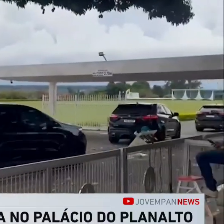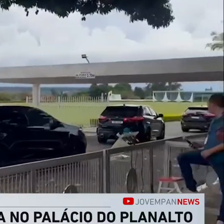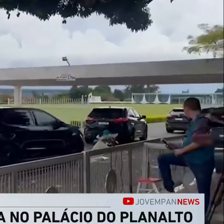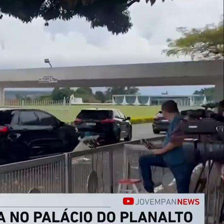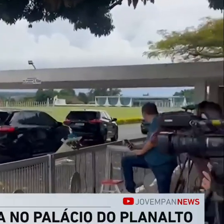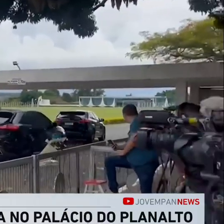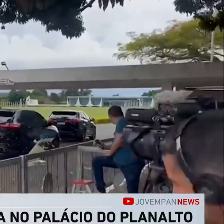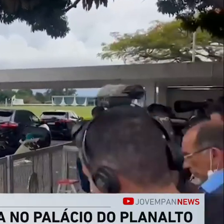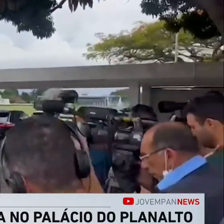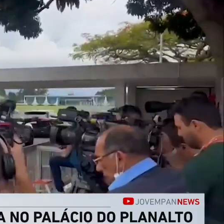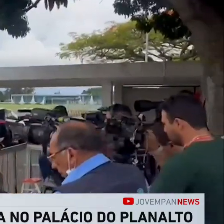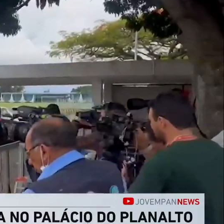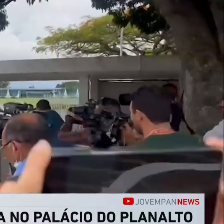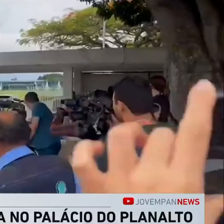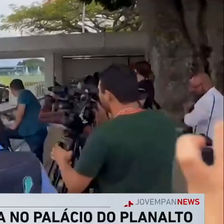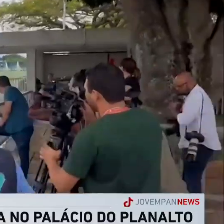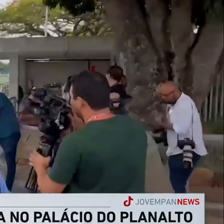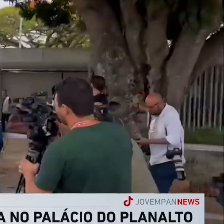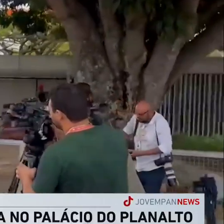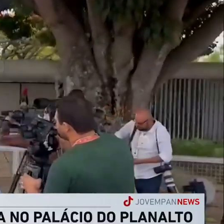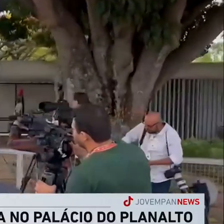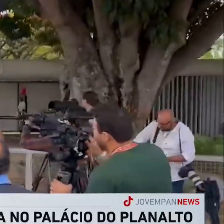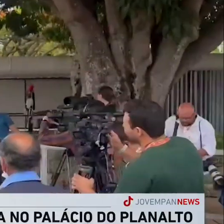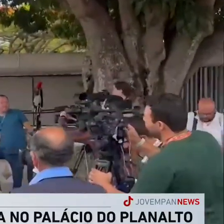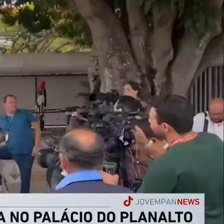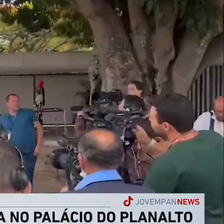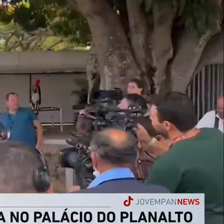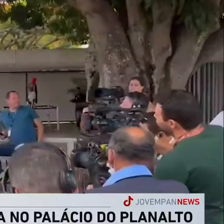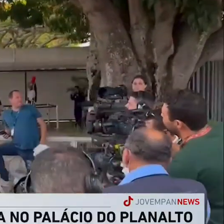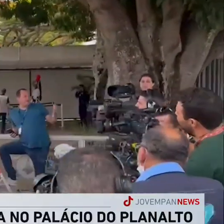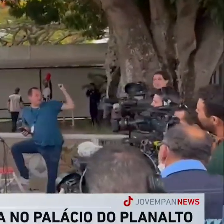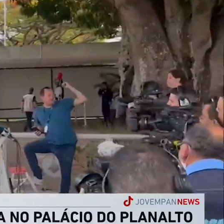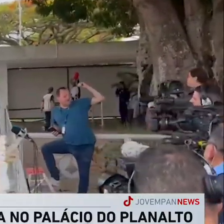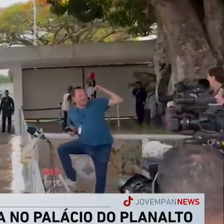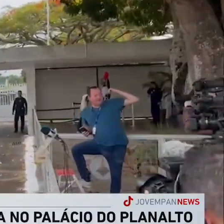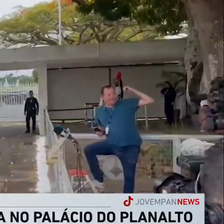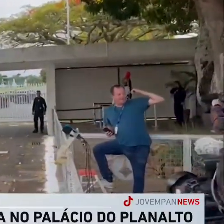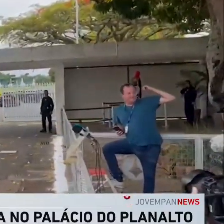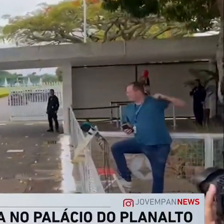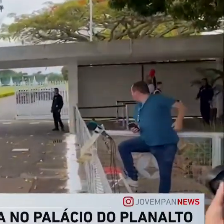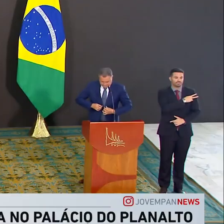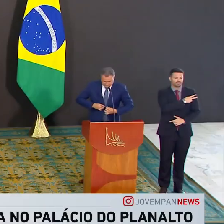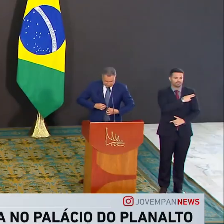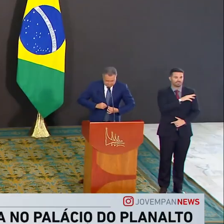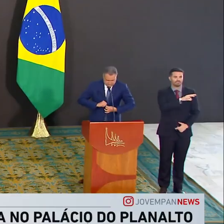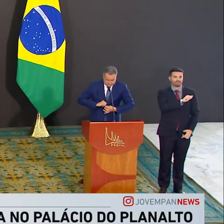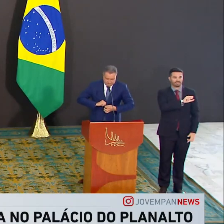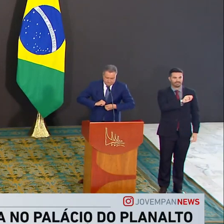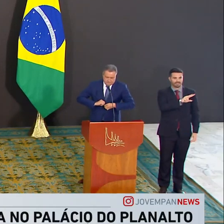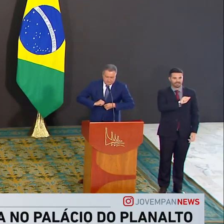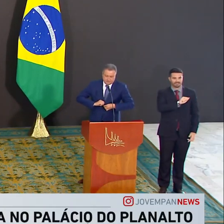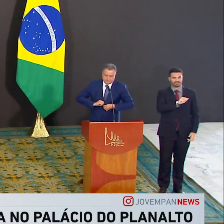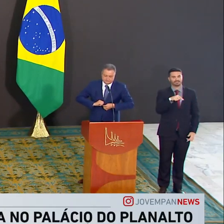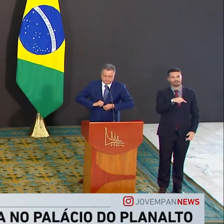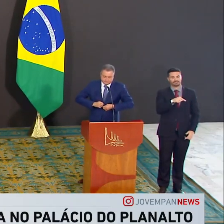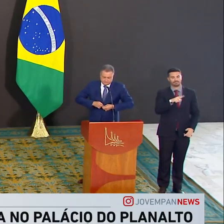de objeto que possa oferecer perigo ao presidente e às autoridades que frequentam o palácio. Apesar da polícia